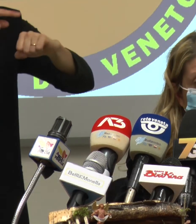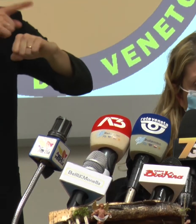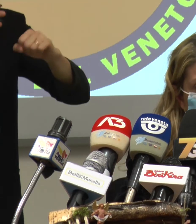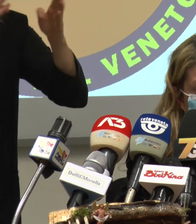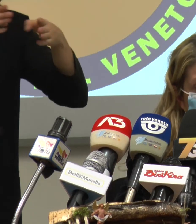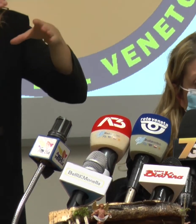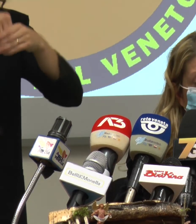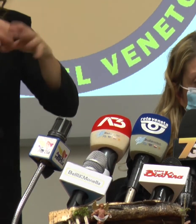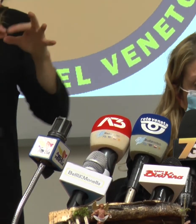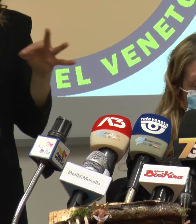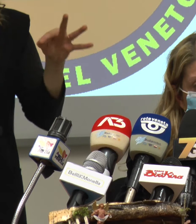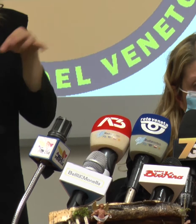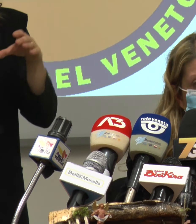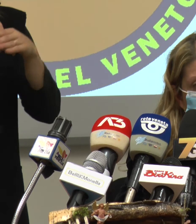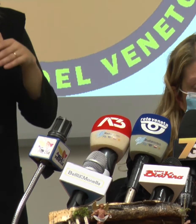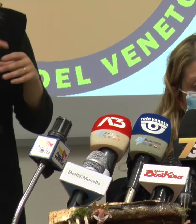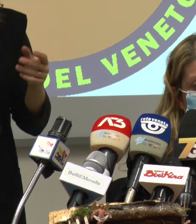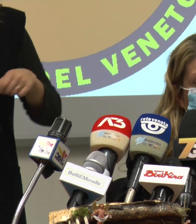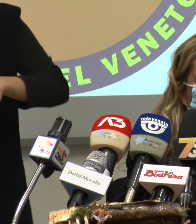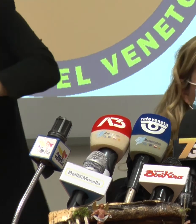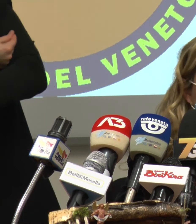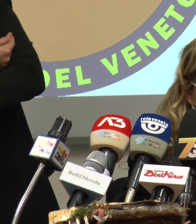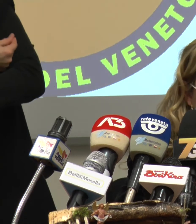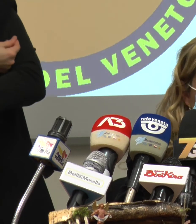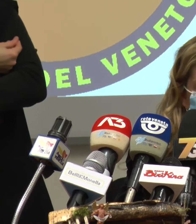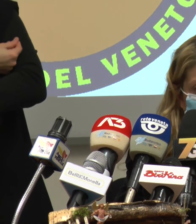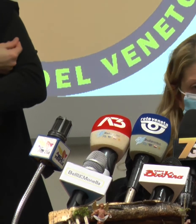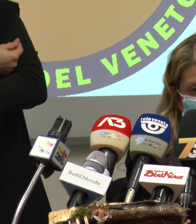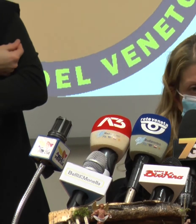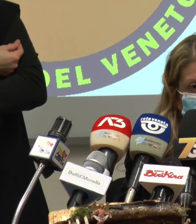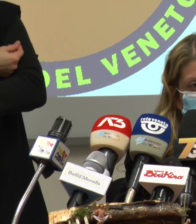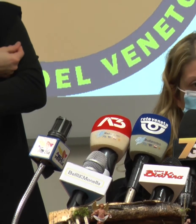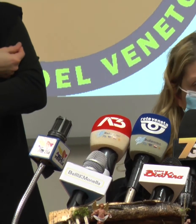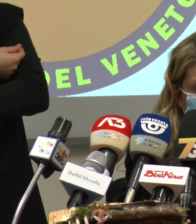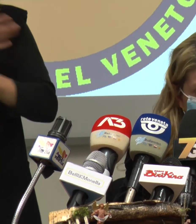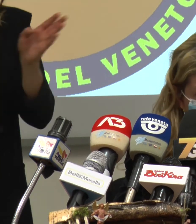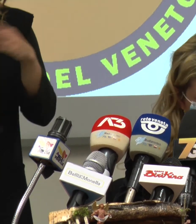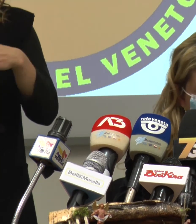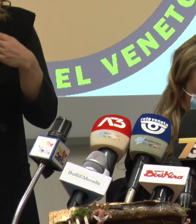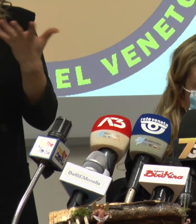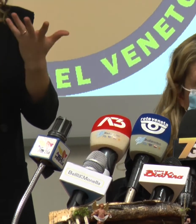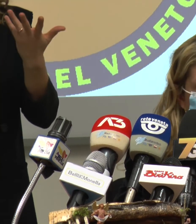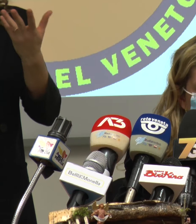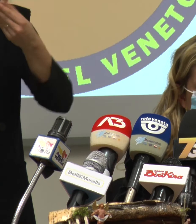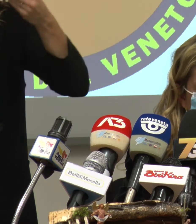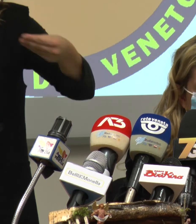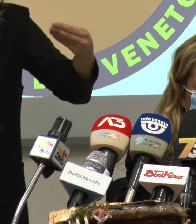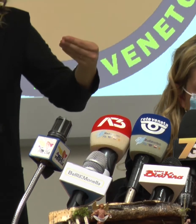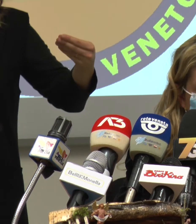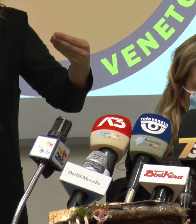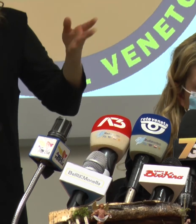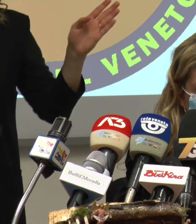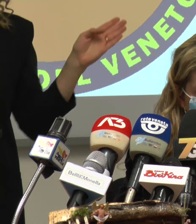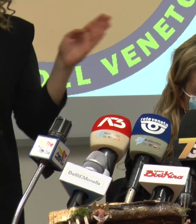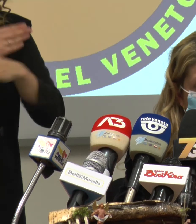del territorio che verranno vaccinati indipendentemente dal loro inquadramento professionale, quindi tutti gli